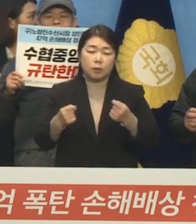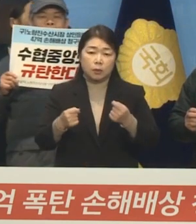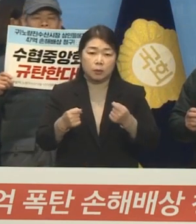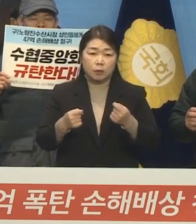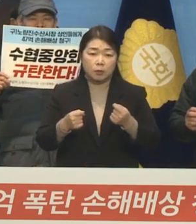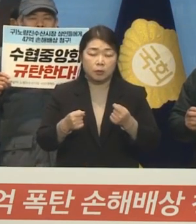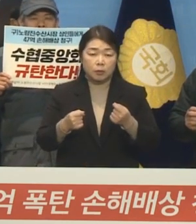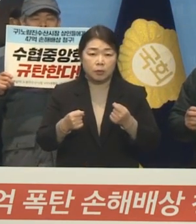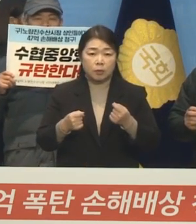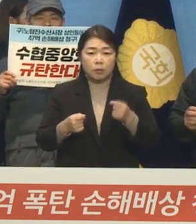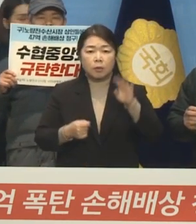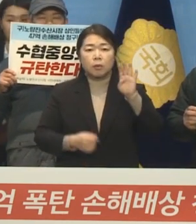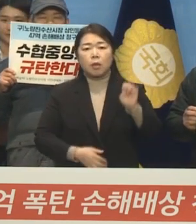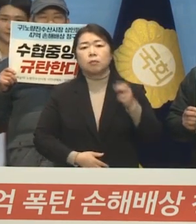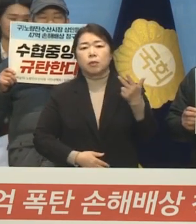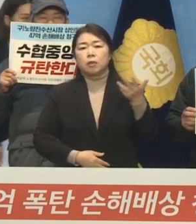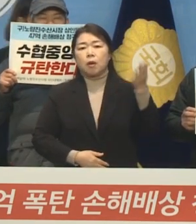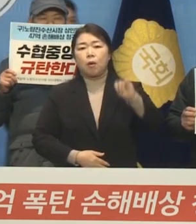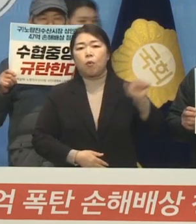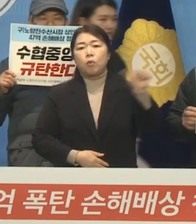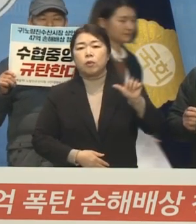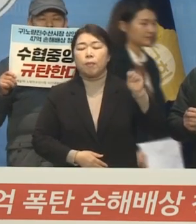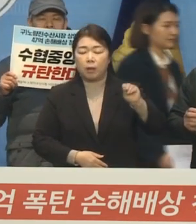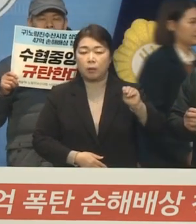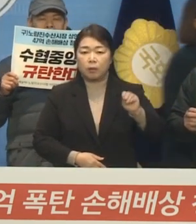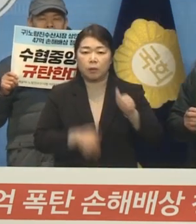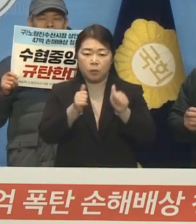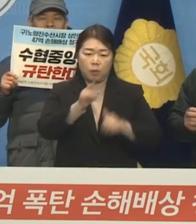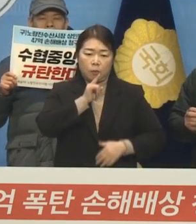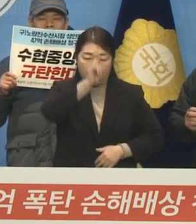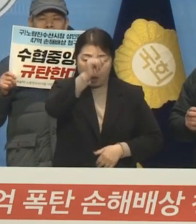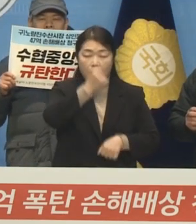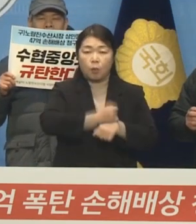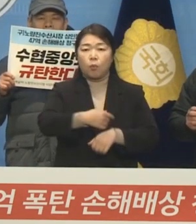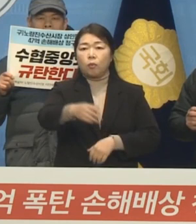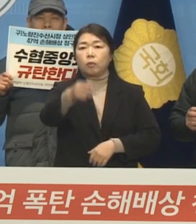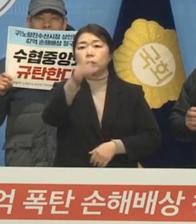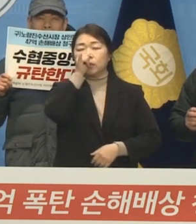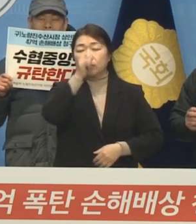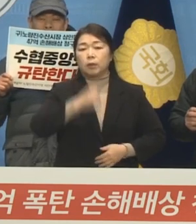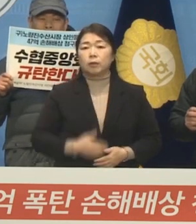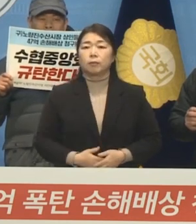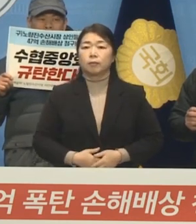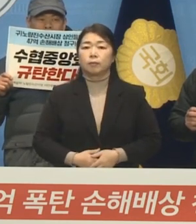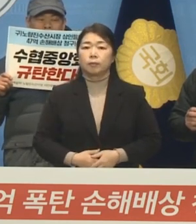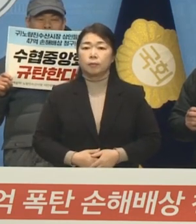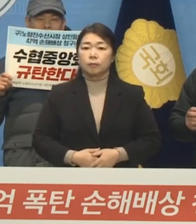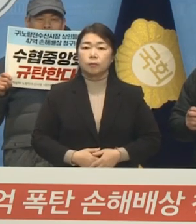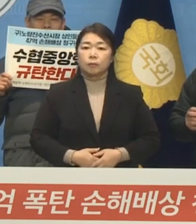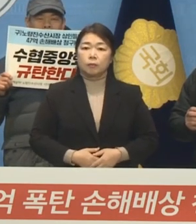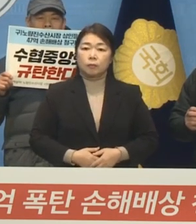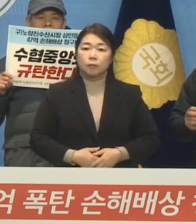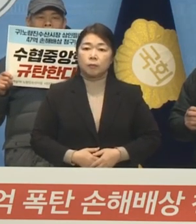최종적으로 47억 5천만 원 손해배상 청구를 수협중앙회가 지금 하고 있습니다.